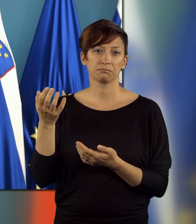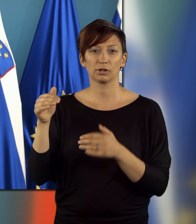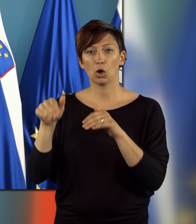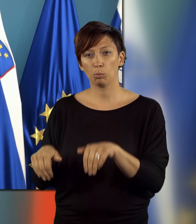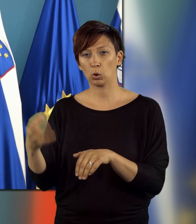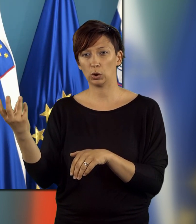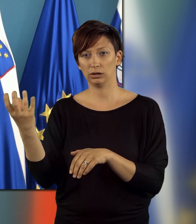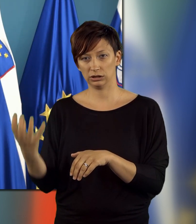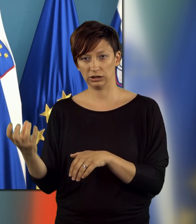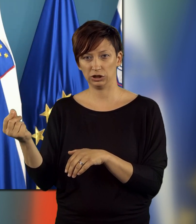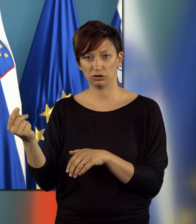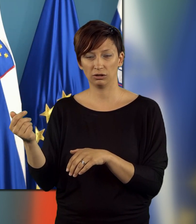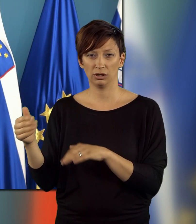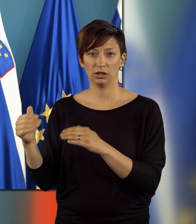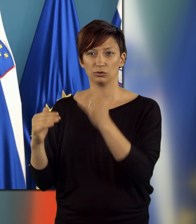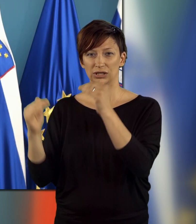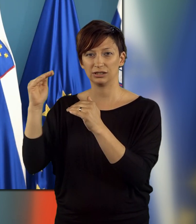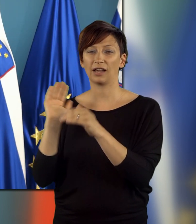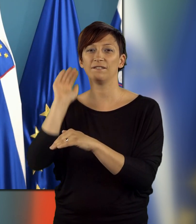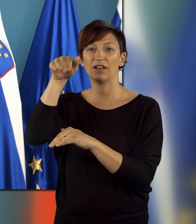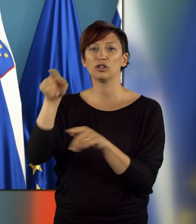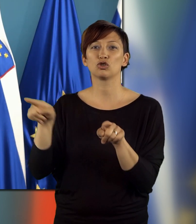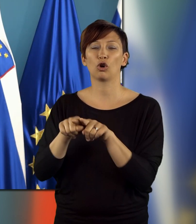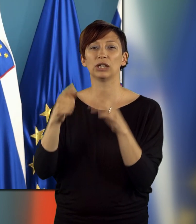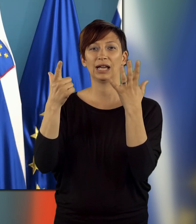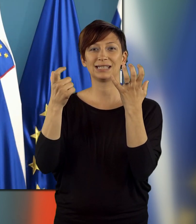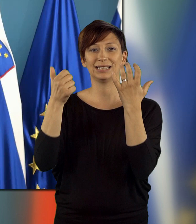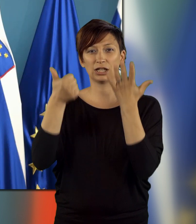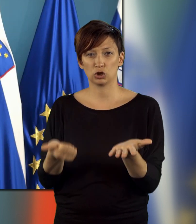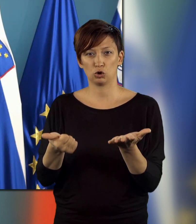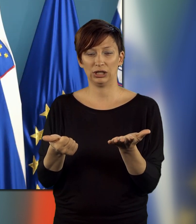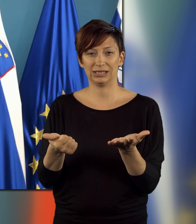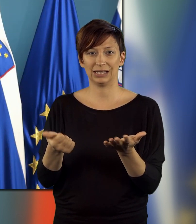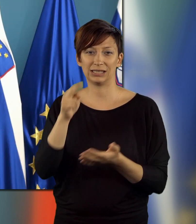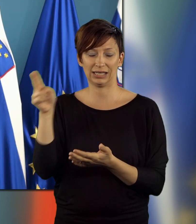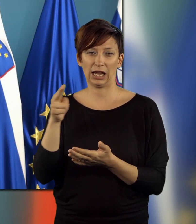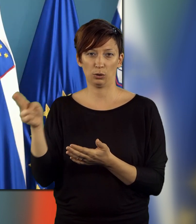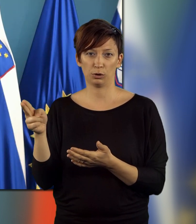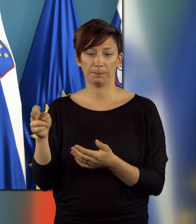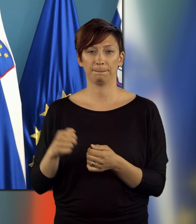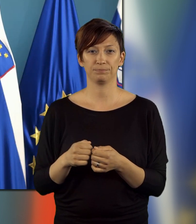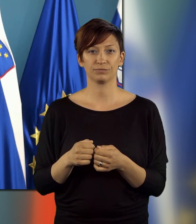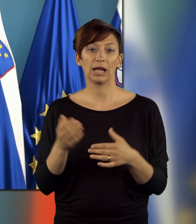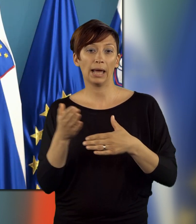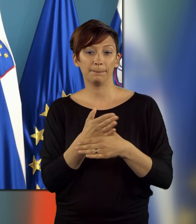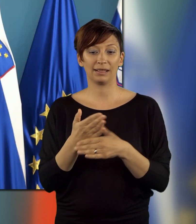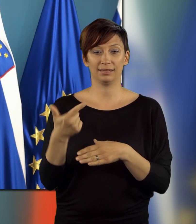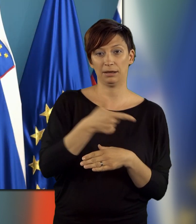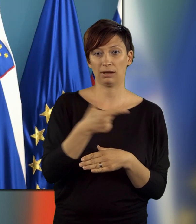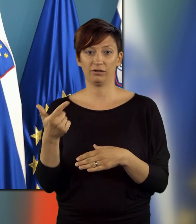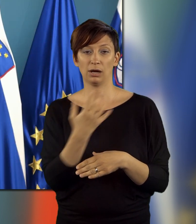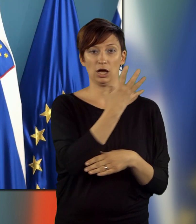prejemajo pokojnino v znesku, ki je višji od 760 evrov. Med tema